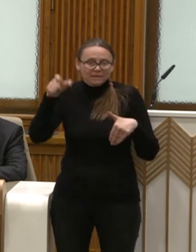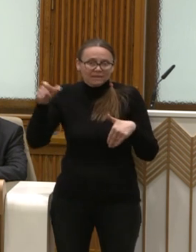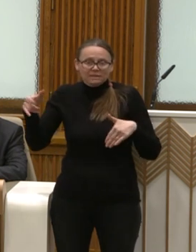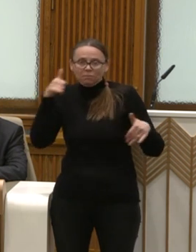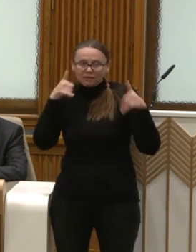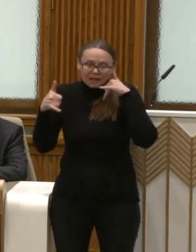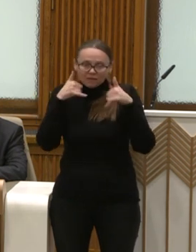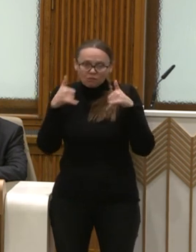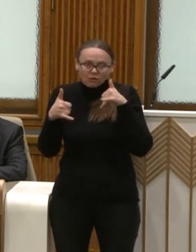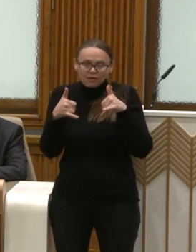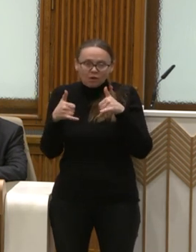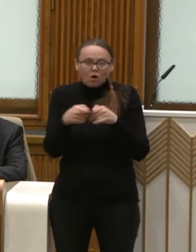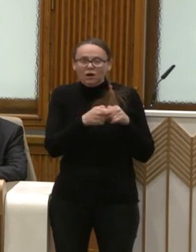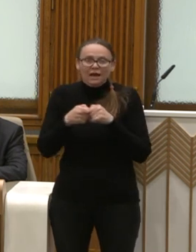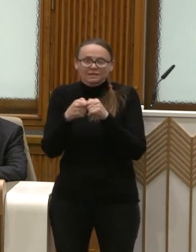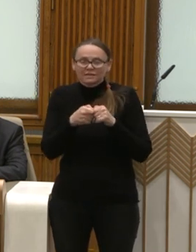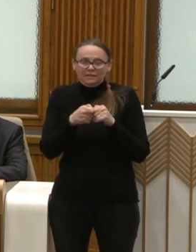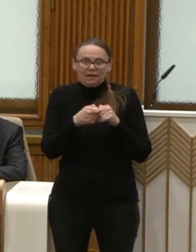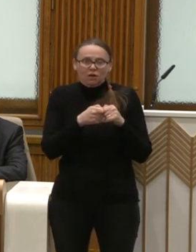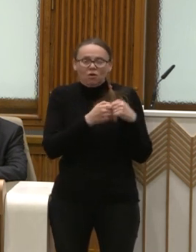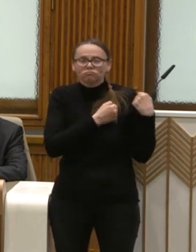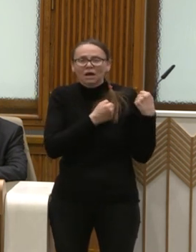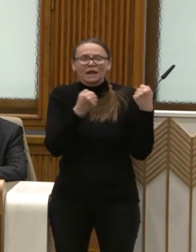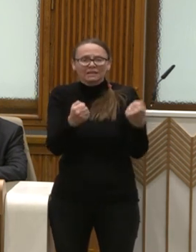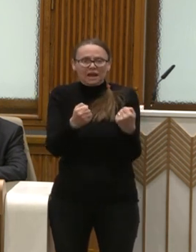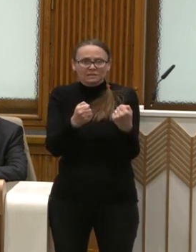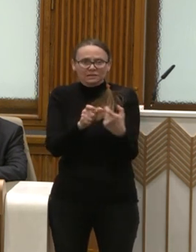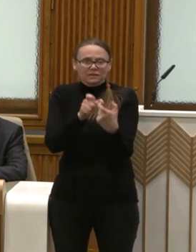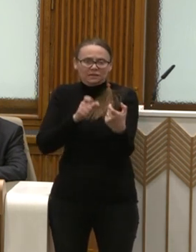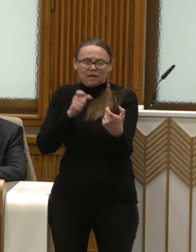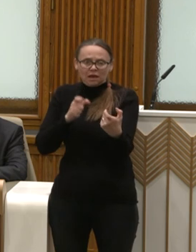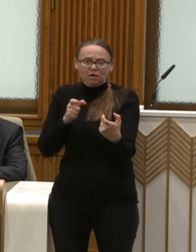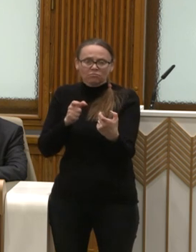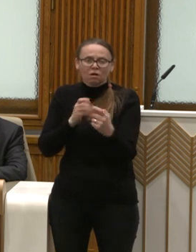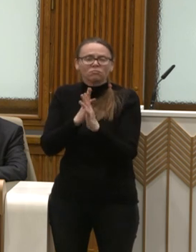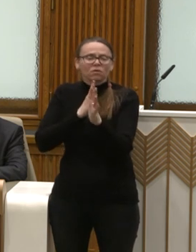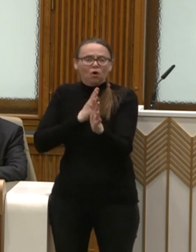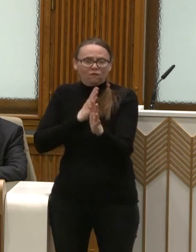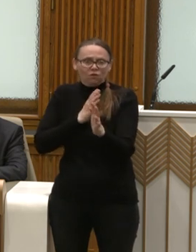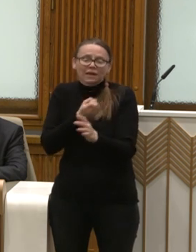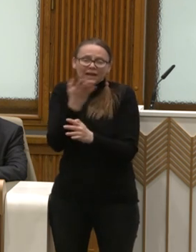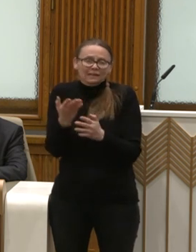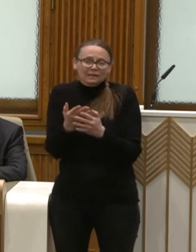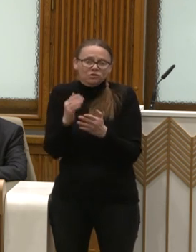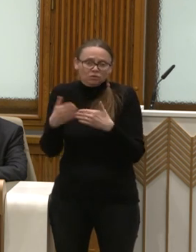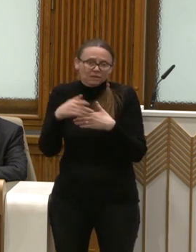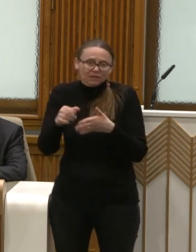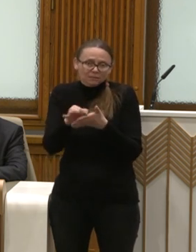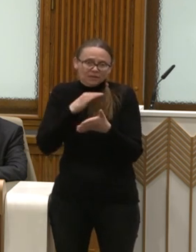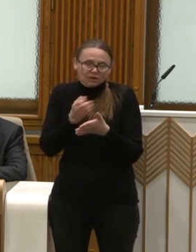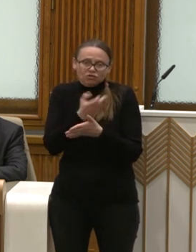telefonih organizirajo tranzitne konvoje in nekateri so pri tem hitrejši, nekateri